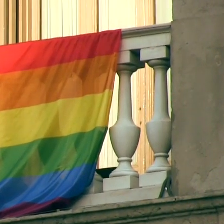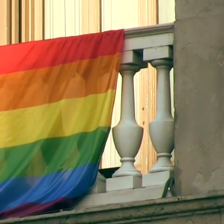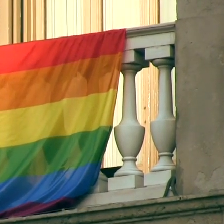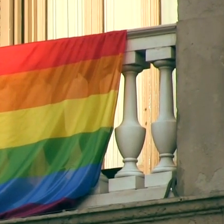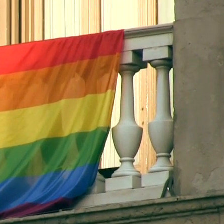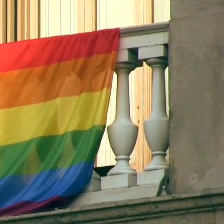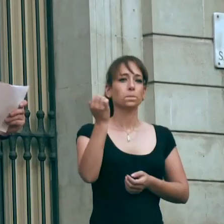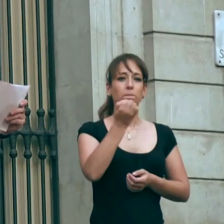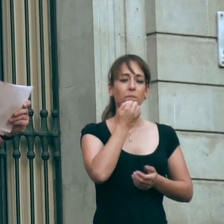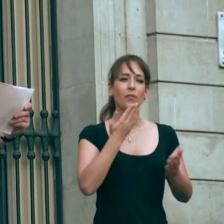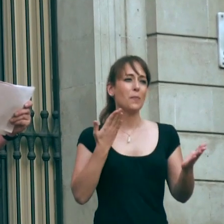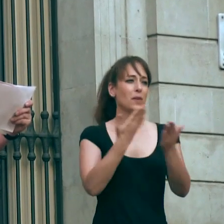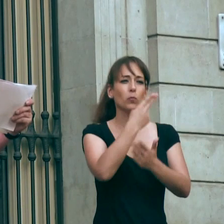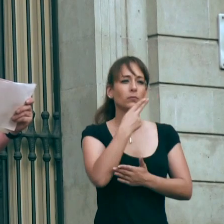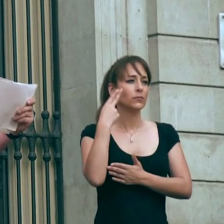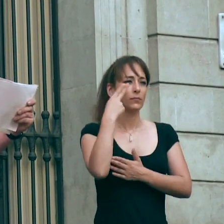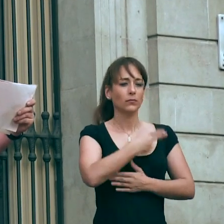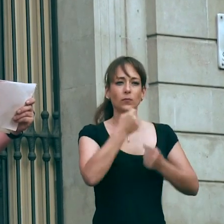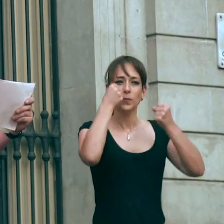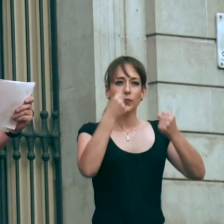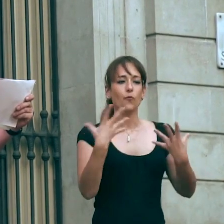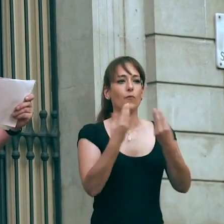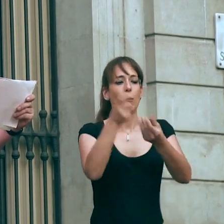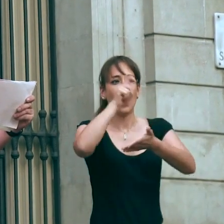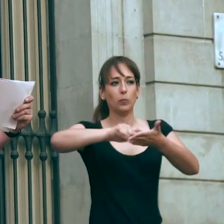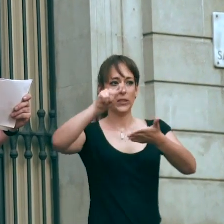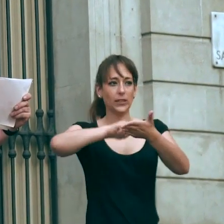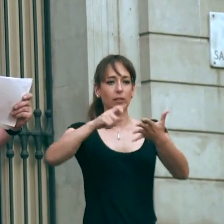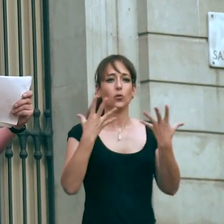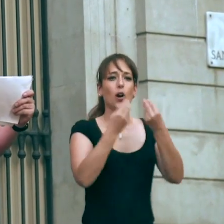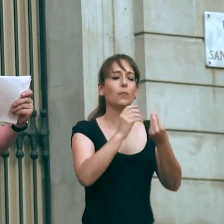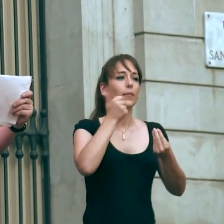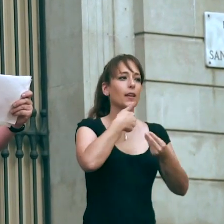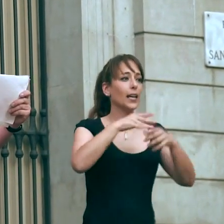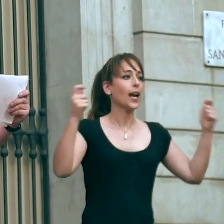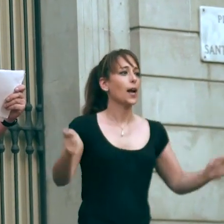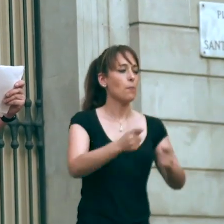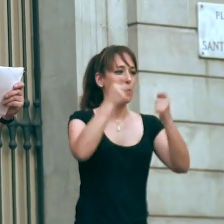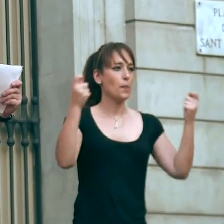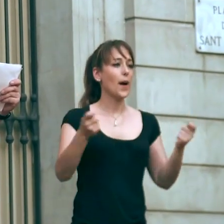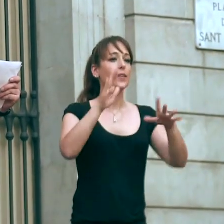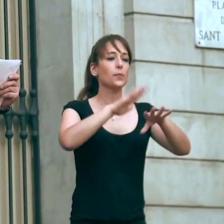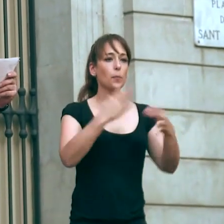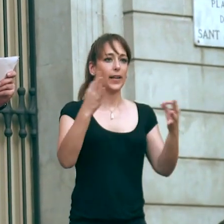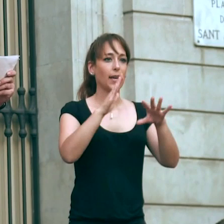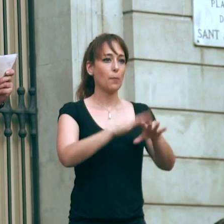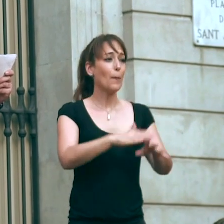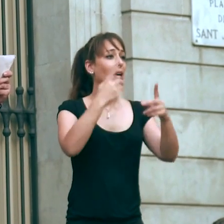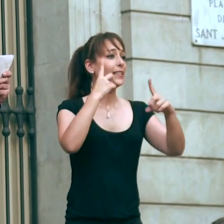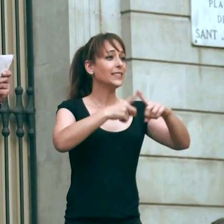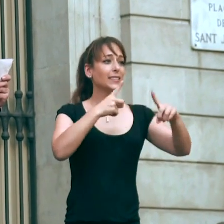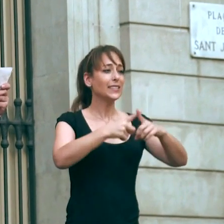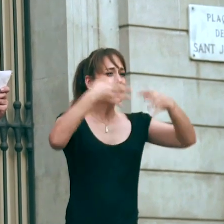Reclamem un compromís absolut de les administracions amb les campanyes de foment del sexe segur,